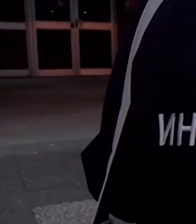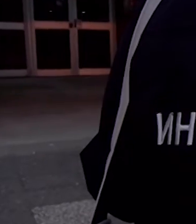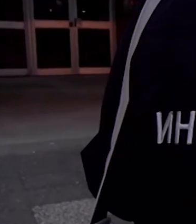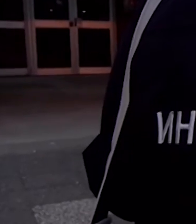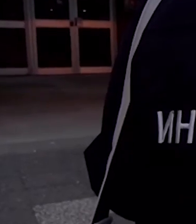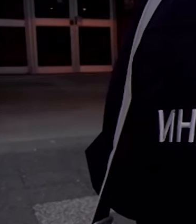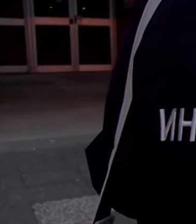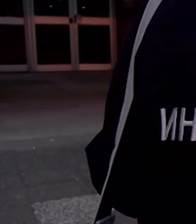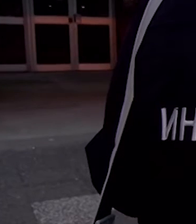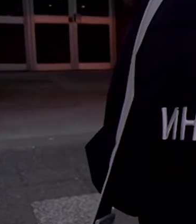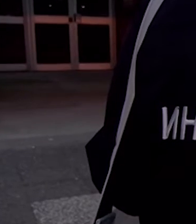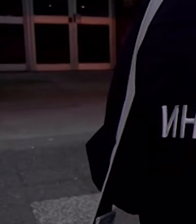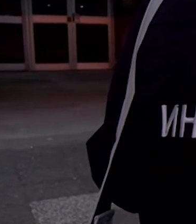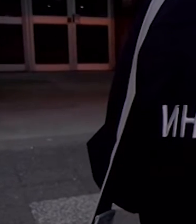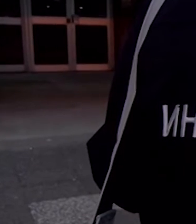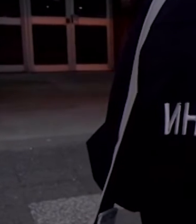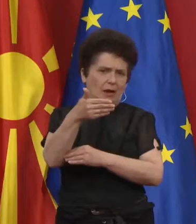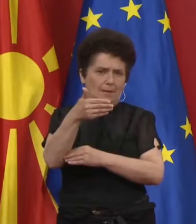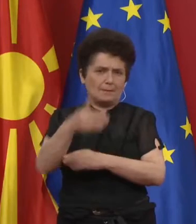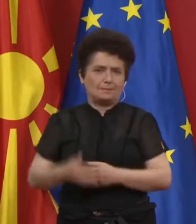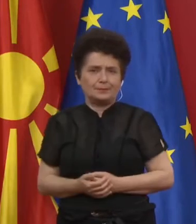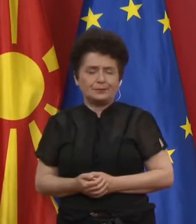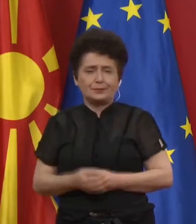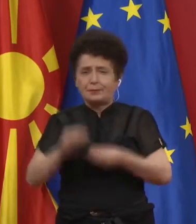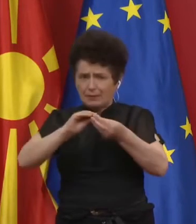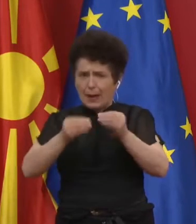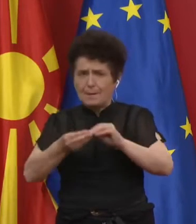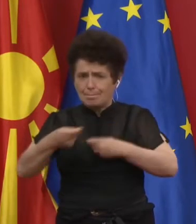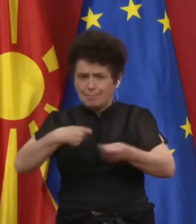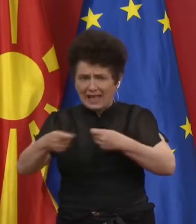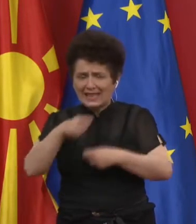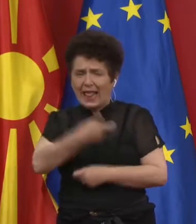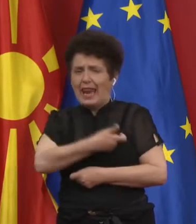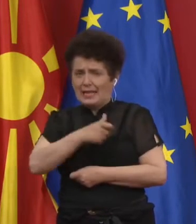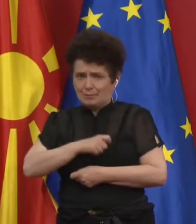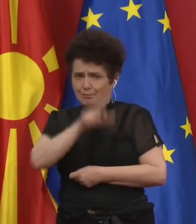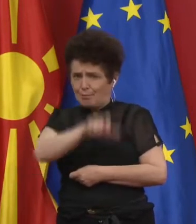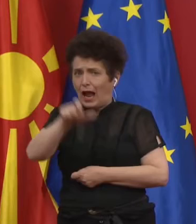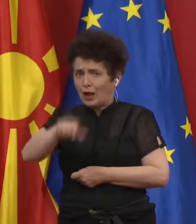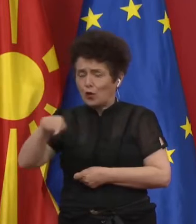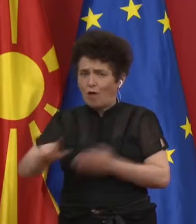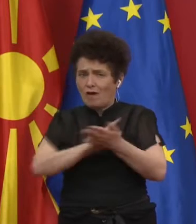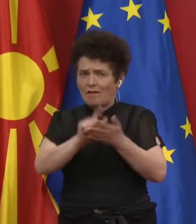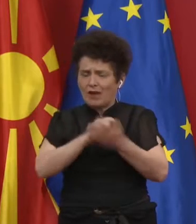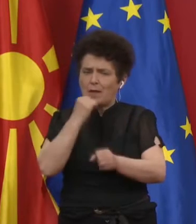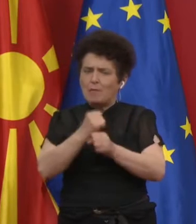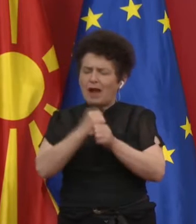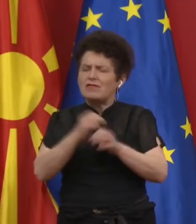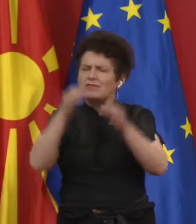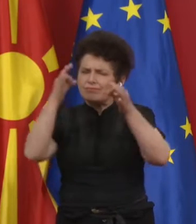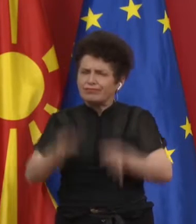за ред и дисциплина пред и во трговските објекти. Пазарните инспектори во овој период постапуваа по